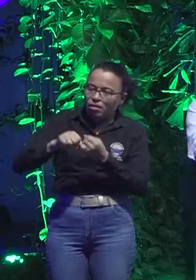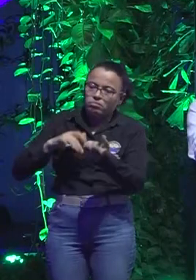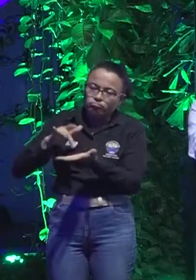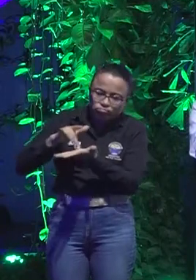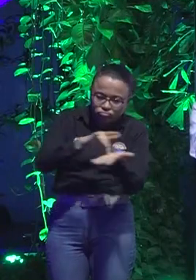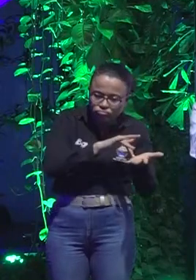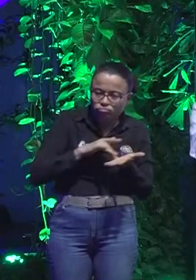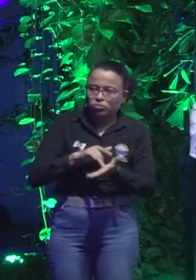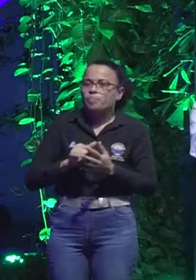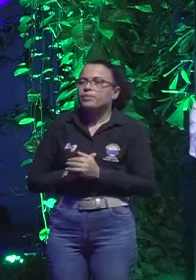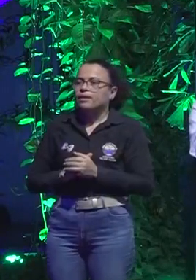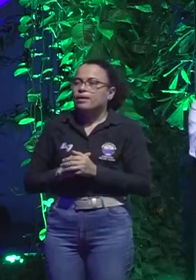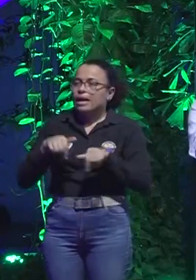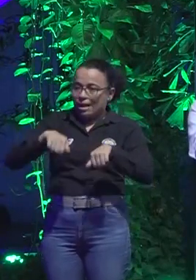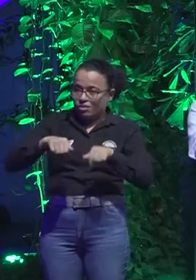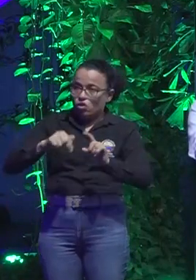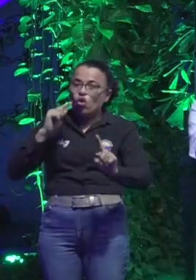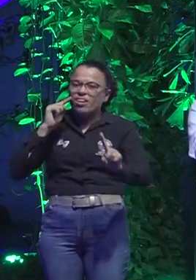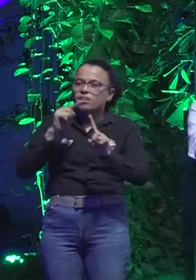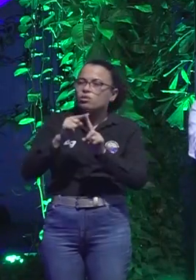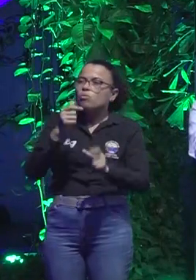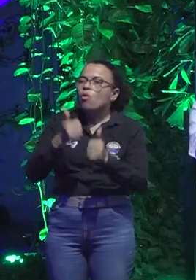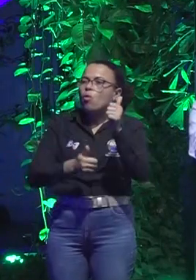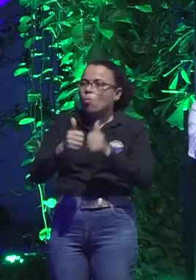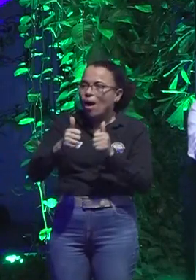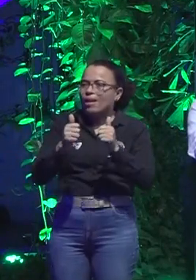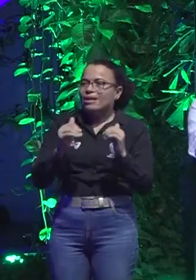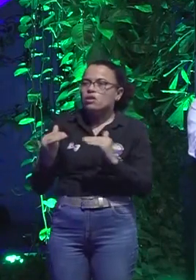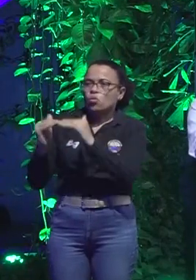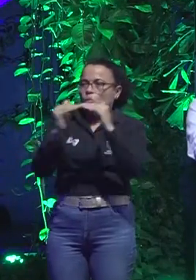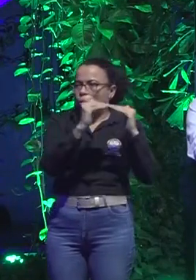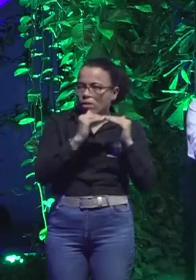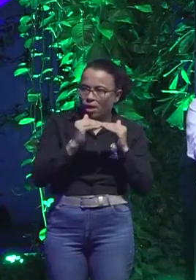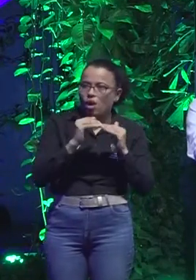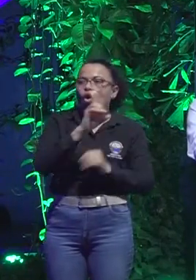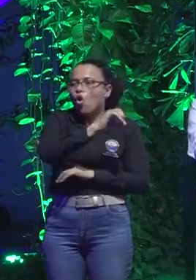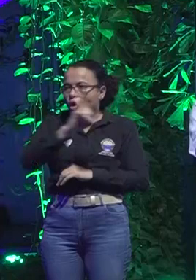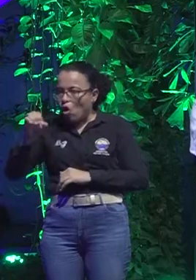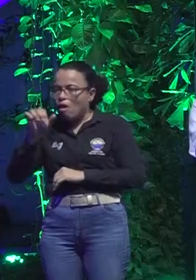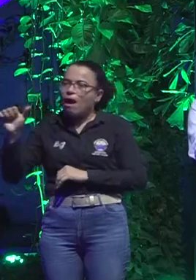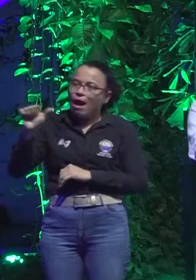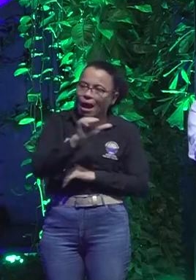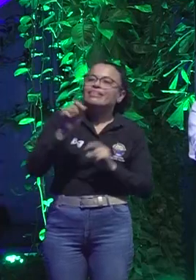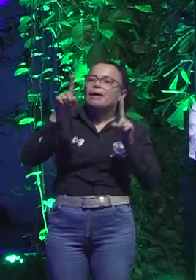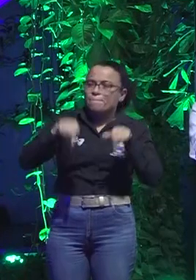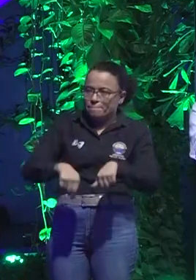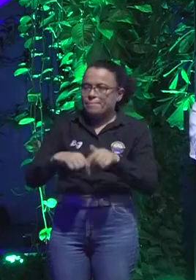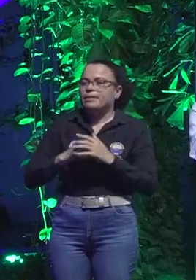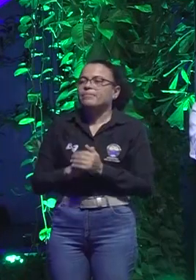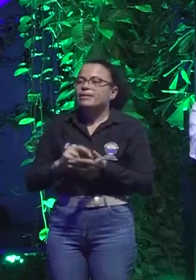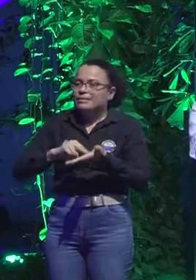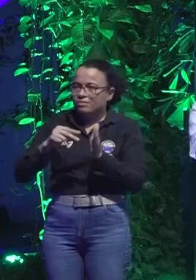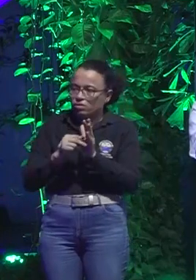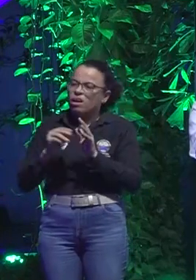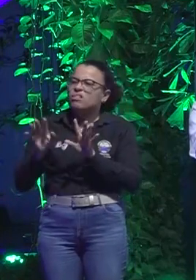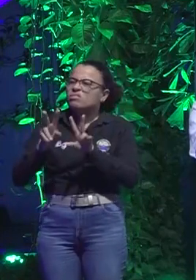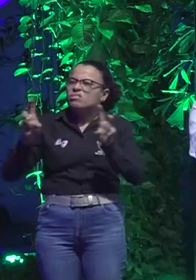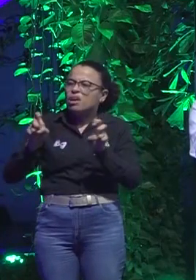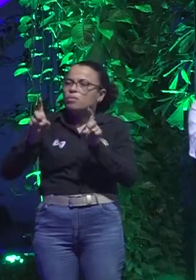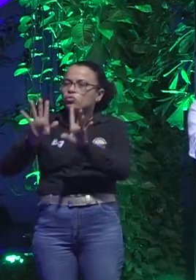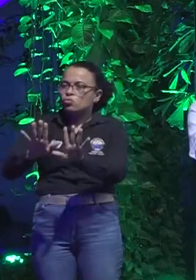metas paritarias del plan de desarrollo procuramos que haya paridad y ya hoy estamos cumpliendo esos indicadores en materia de la gestión de la